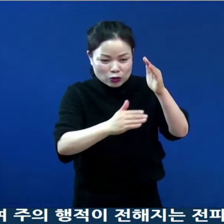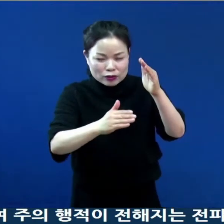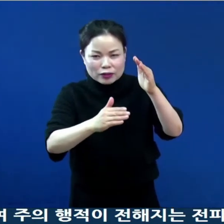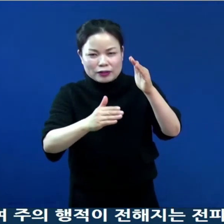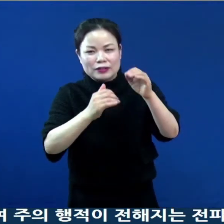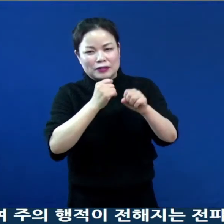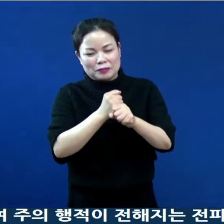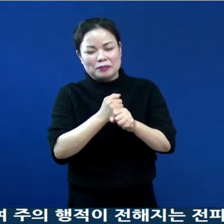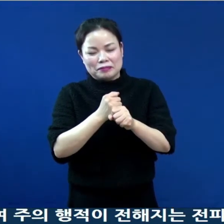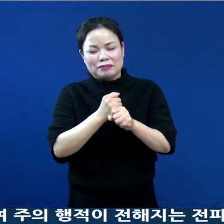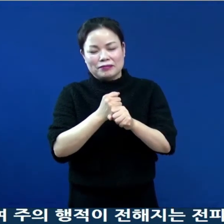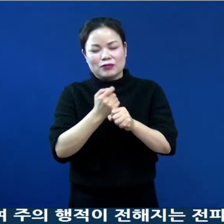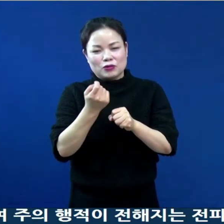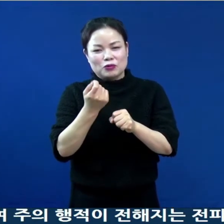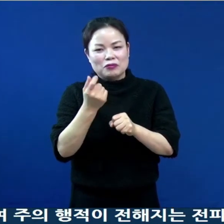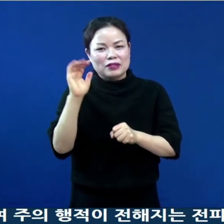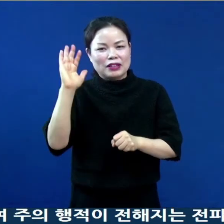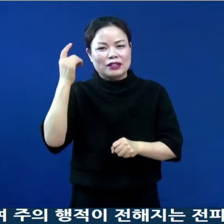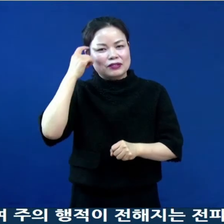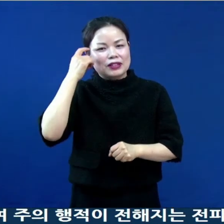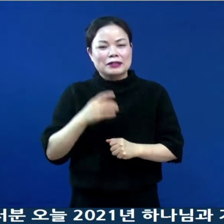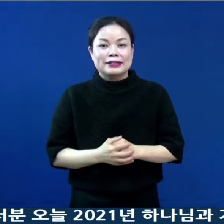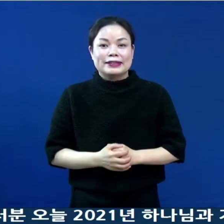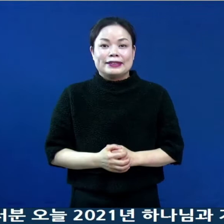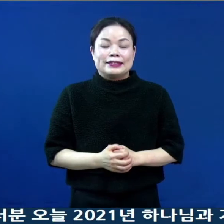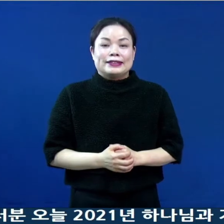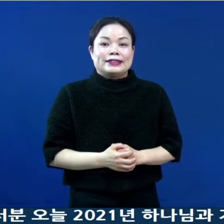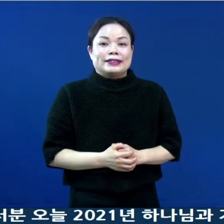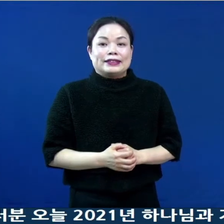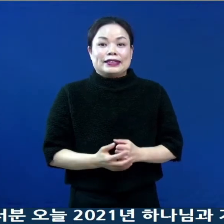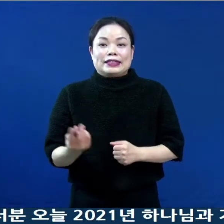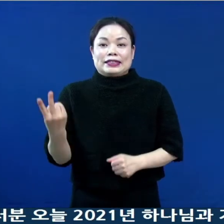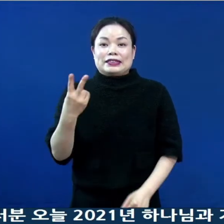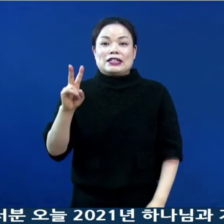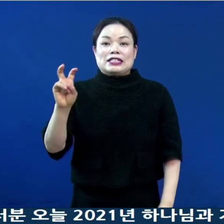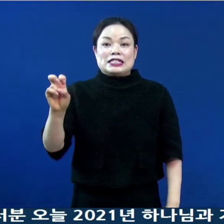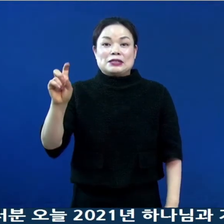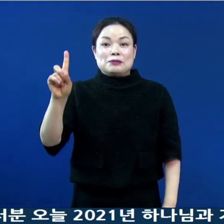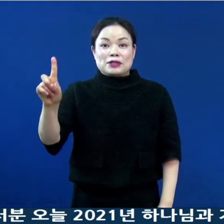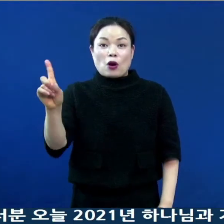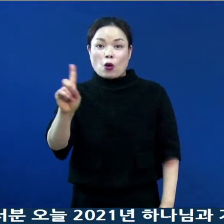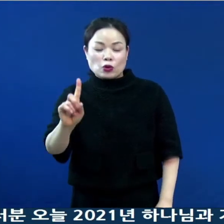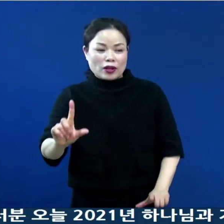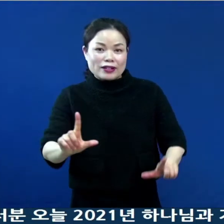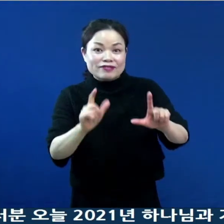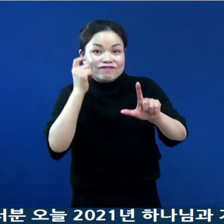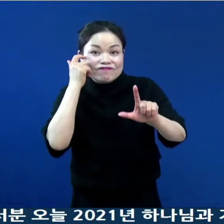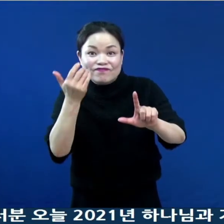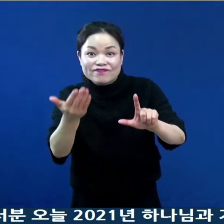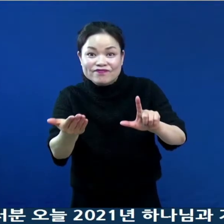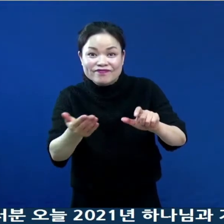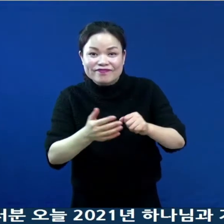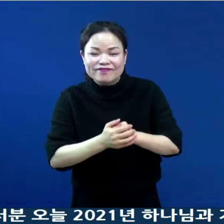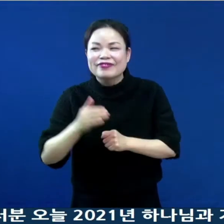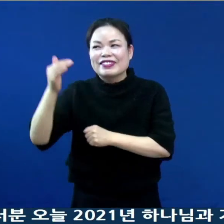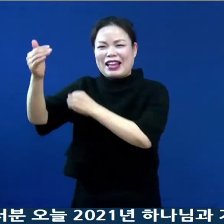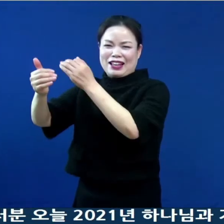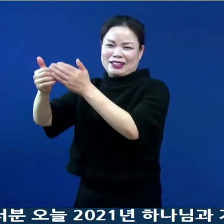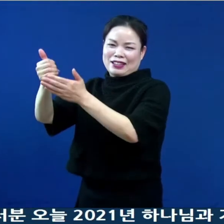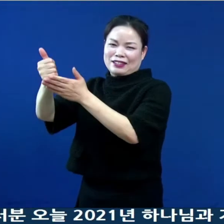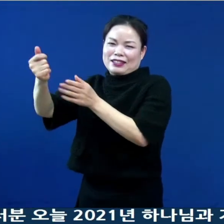제법 되리라고 생각을 합니다. 우리는 2021년 어떻게 우리가 살까요?